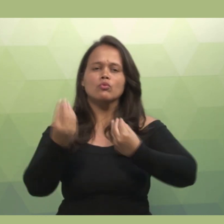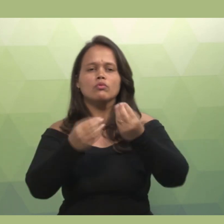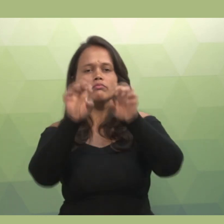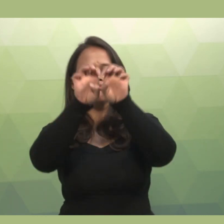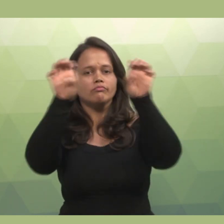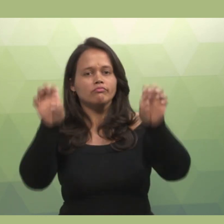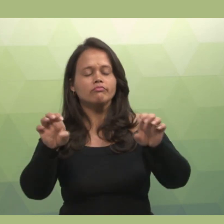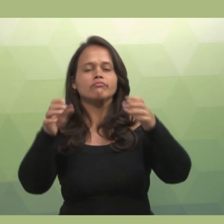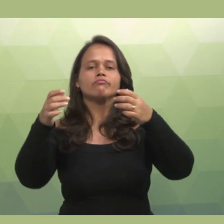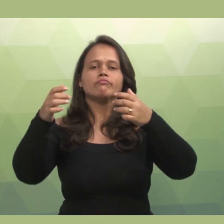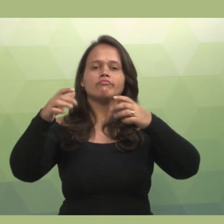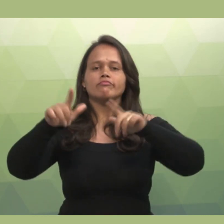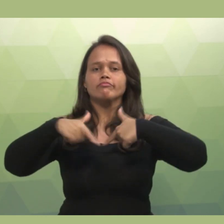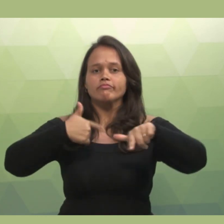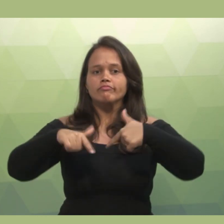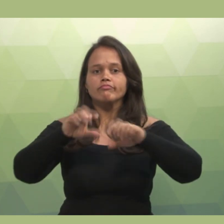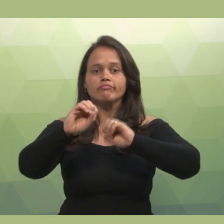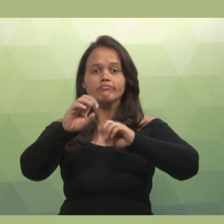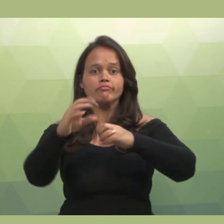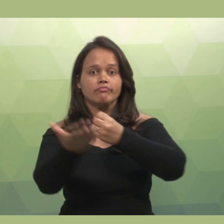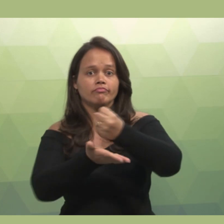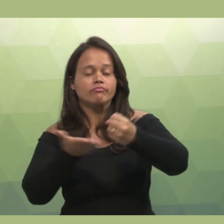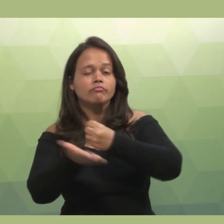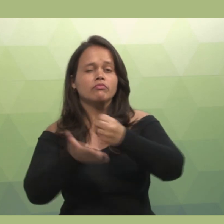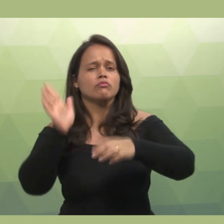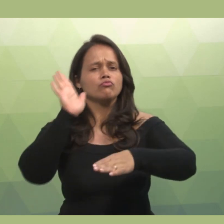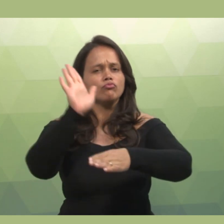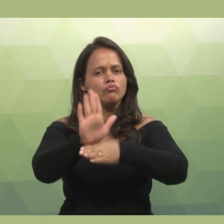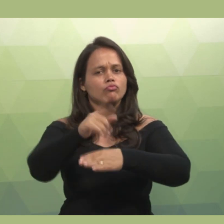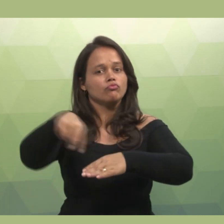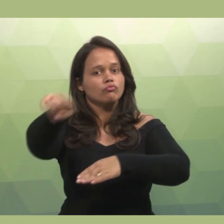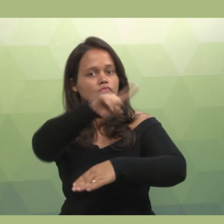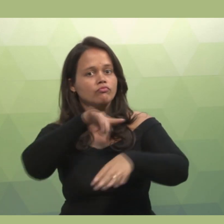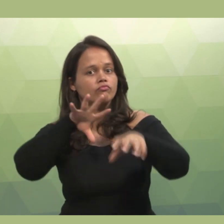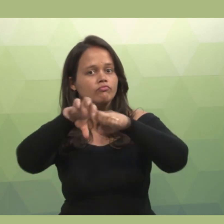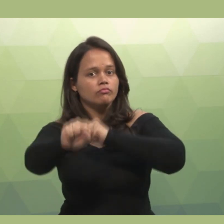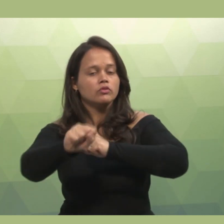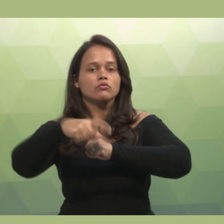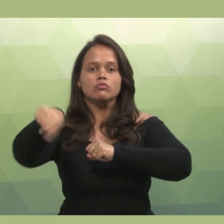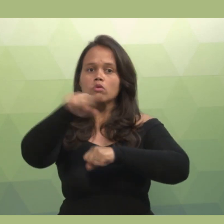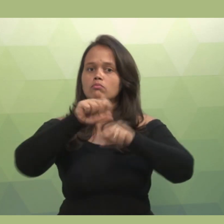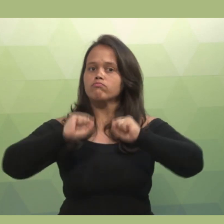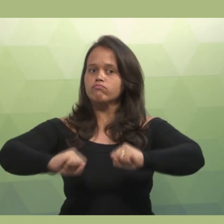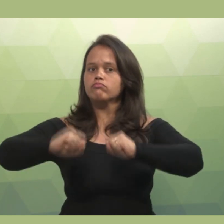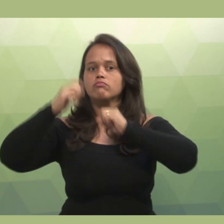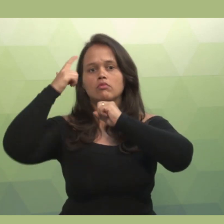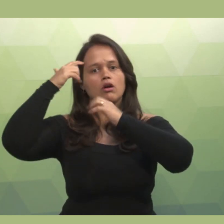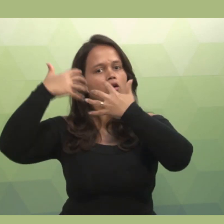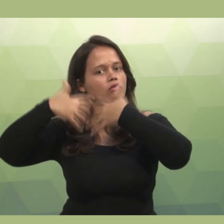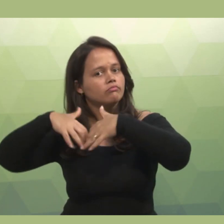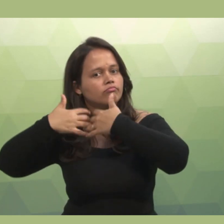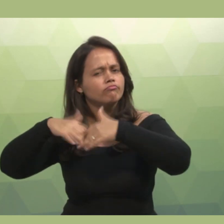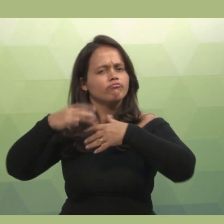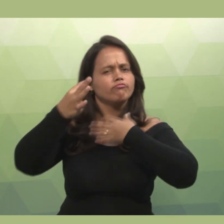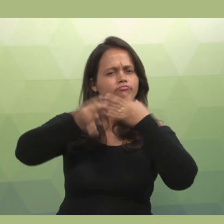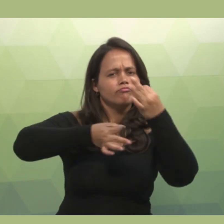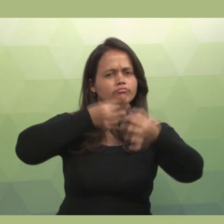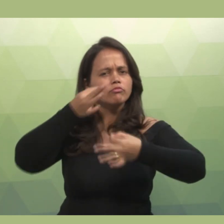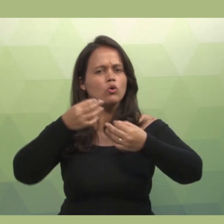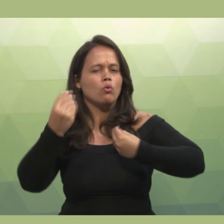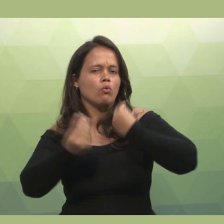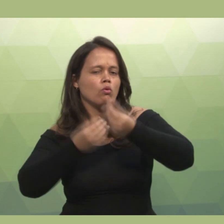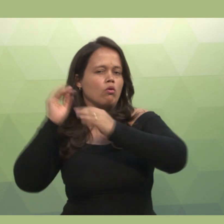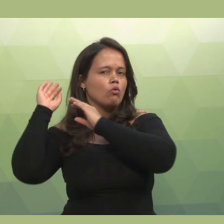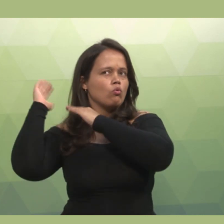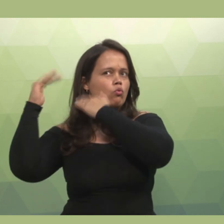básica, esperamos contribuir com a sua formação e possibilitar-lhes uma reflexão crítica sobre as trajetórias que resultaram